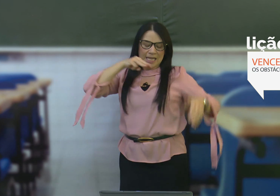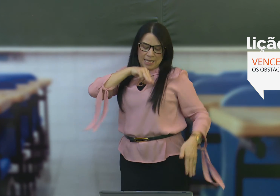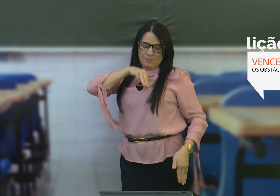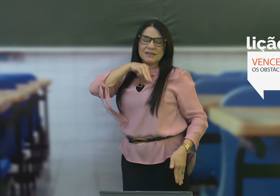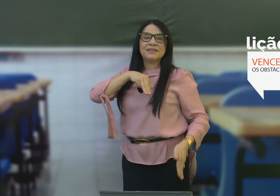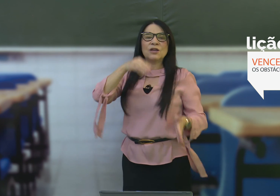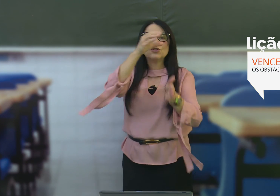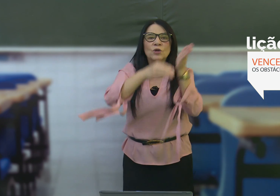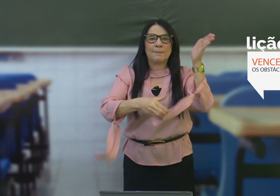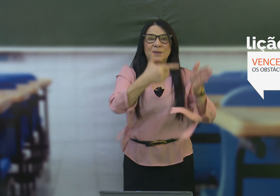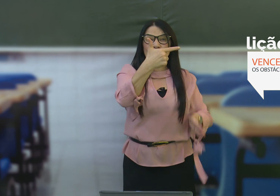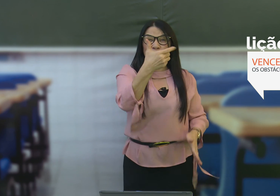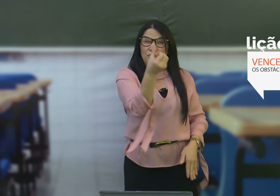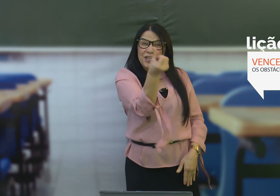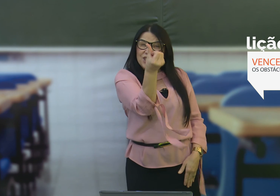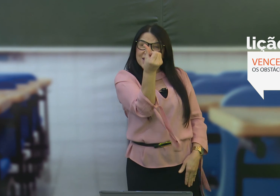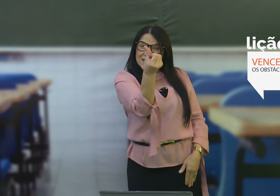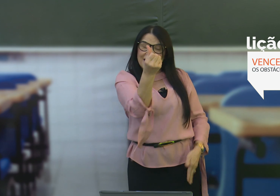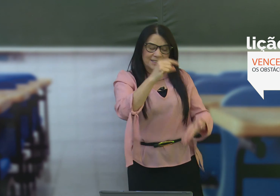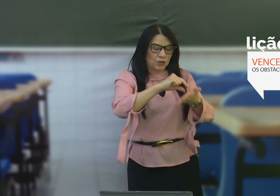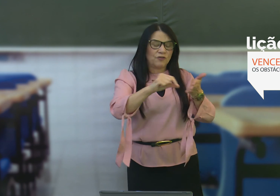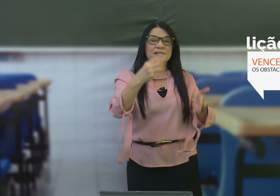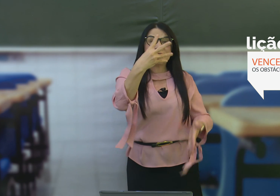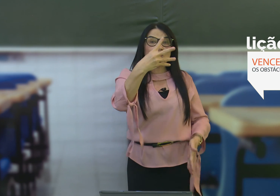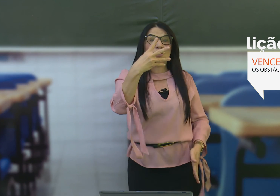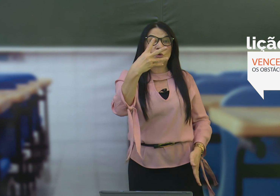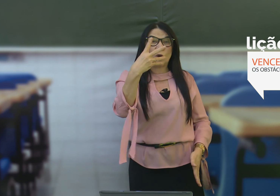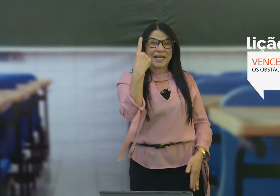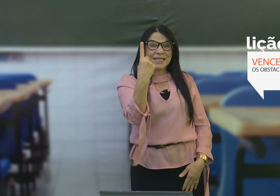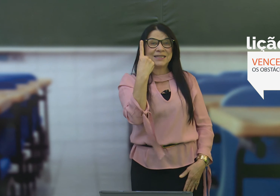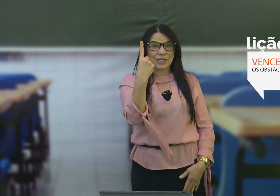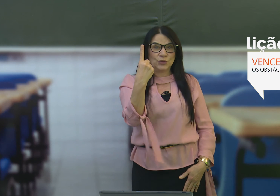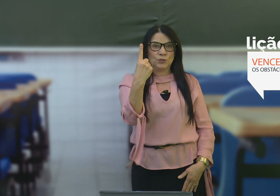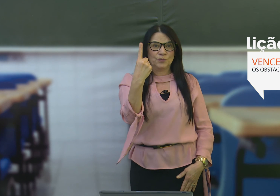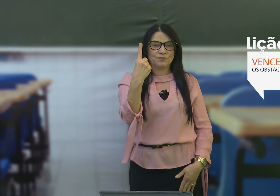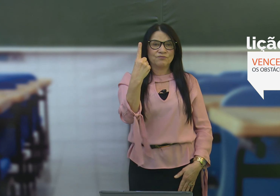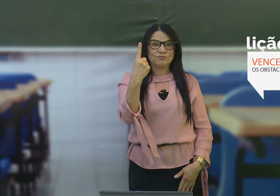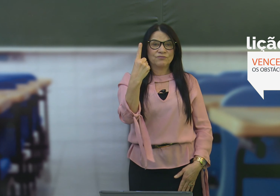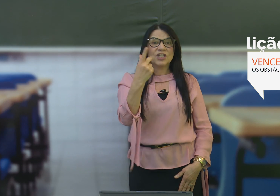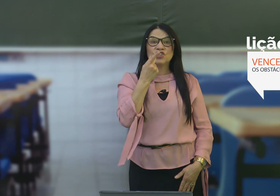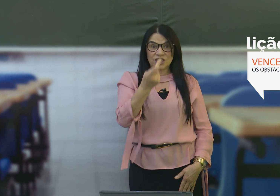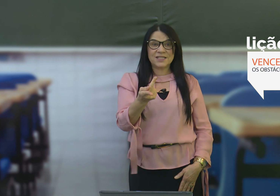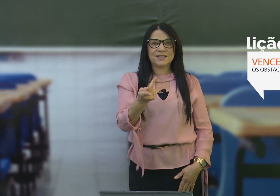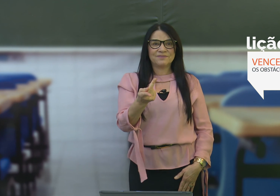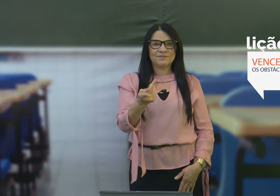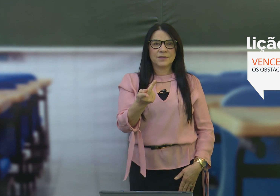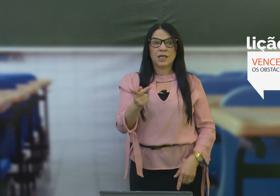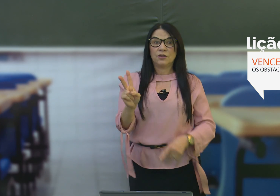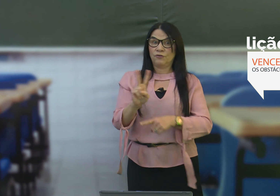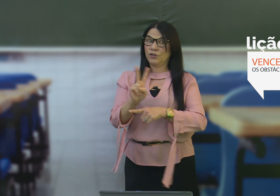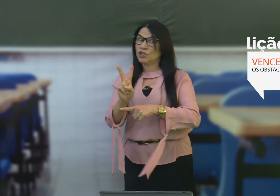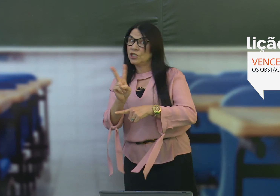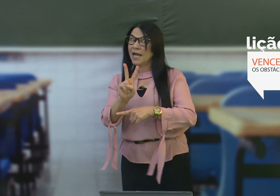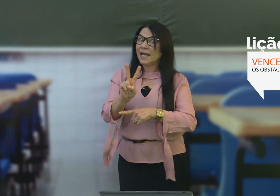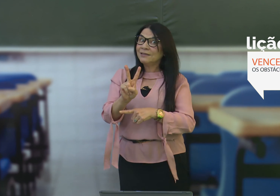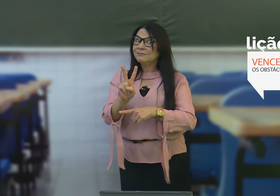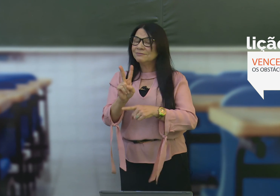Em Mateus, no capítulo 26 e no versículo 41, diz: vigiai